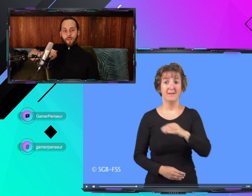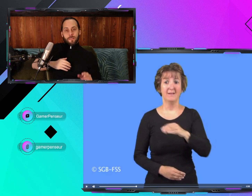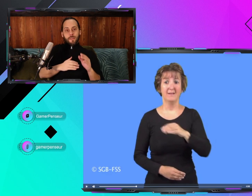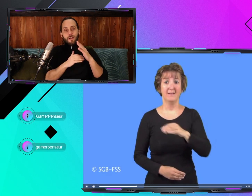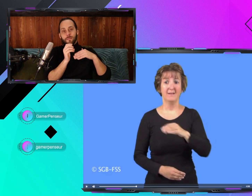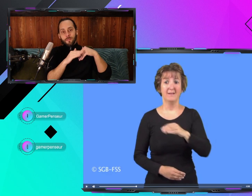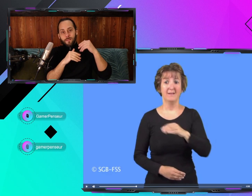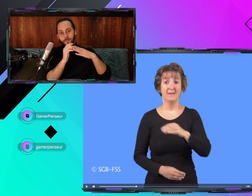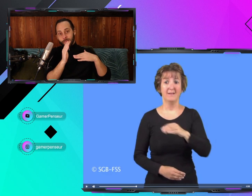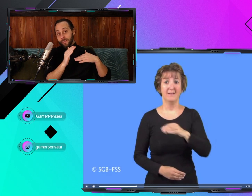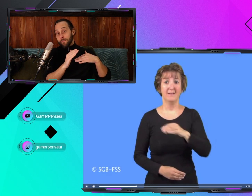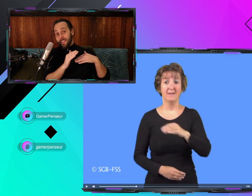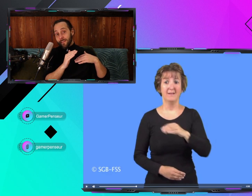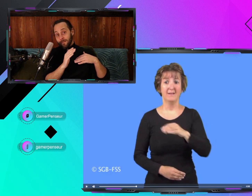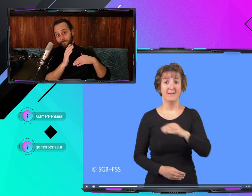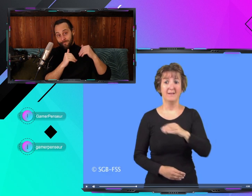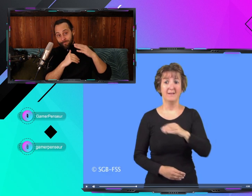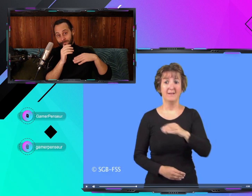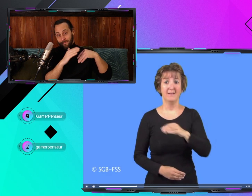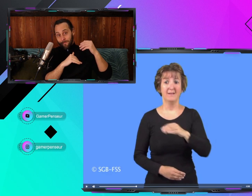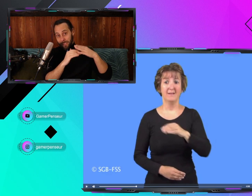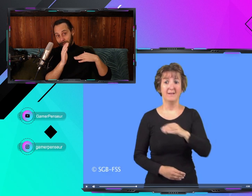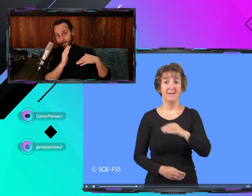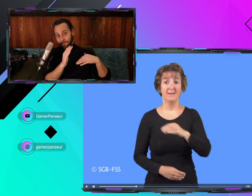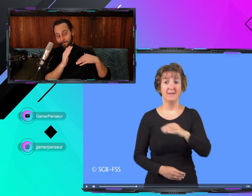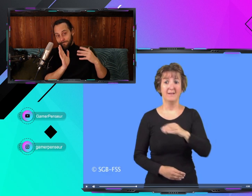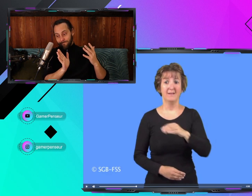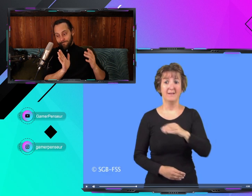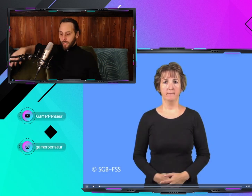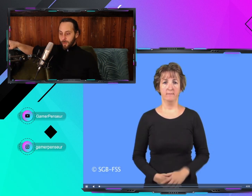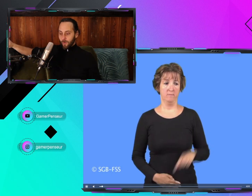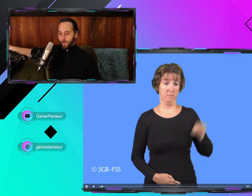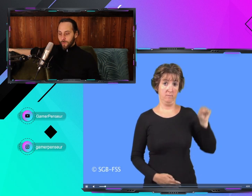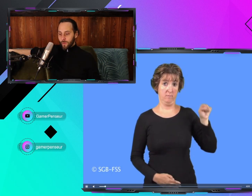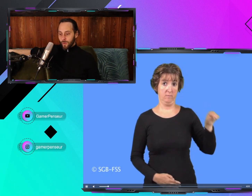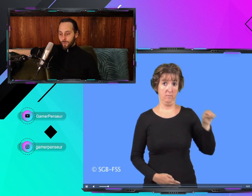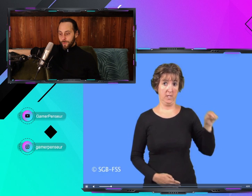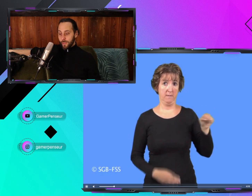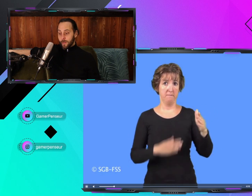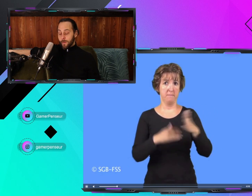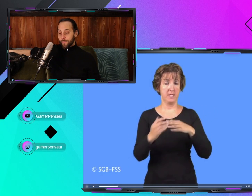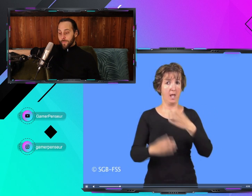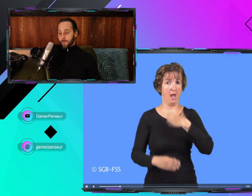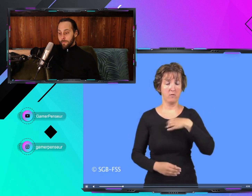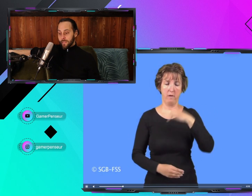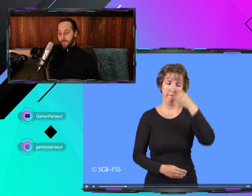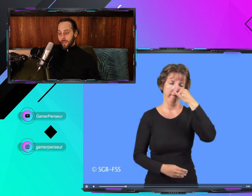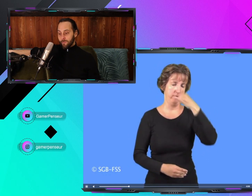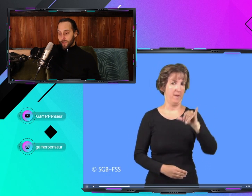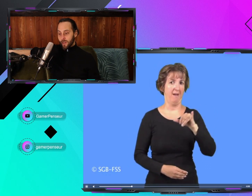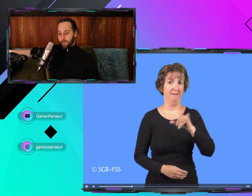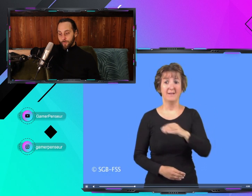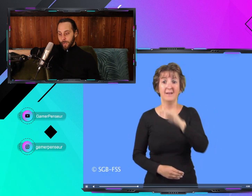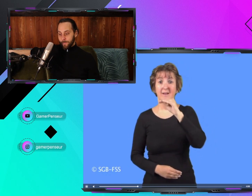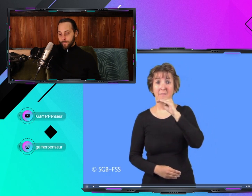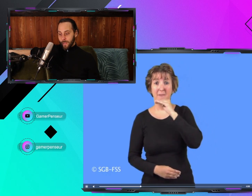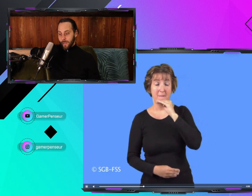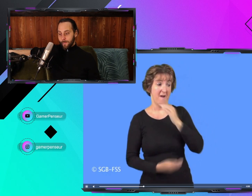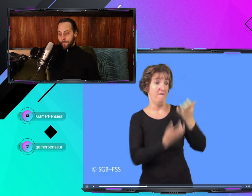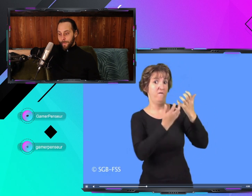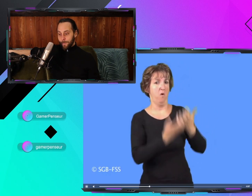Alors déjà, ça, c'est métier. Métier. Alors, lui, métier avocat, veut